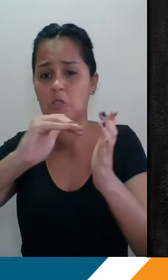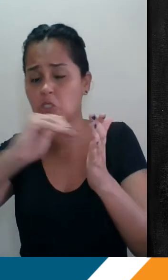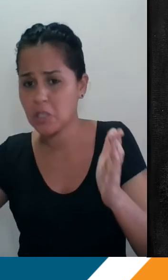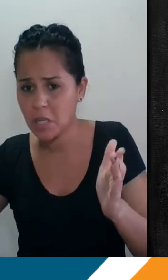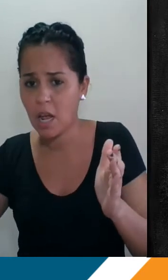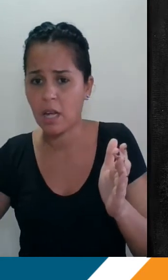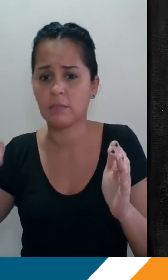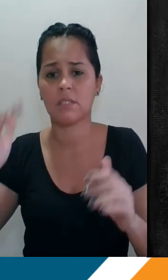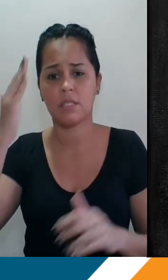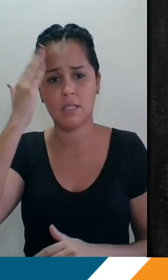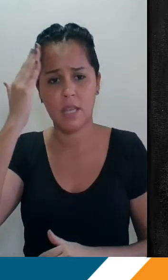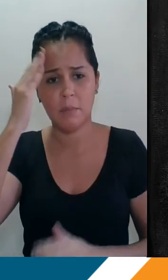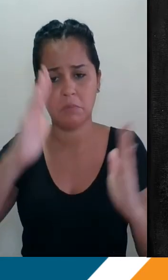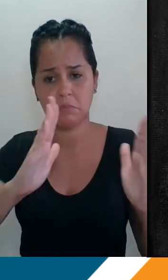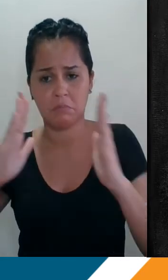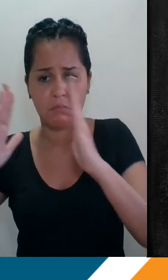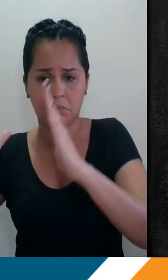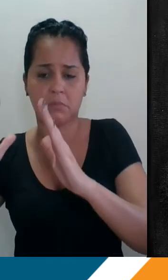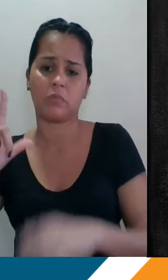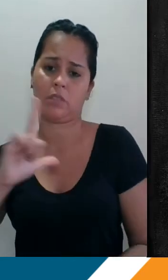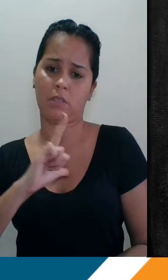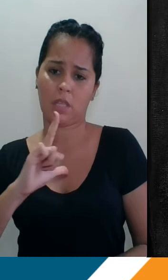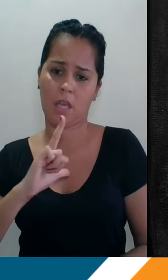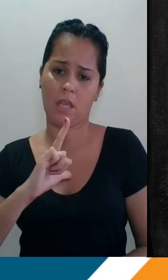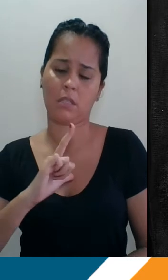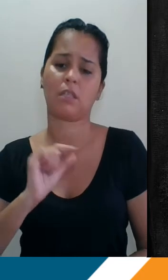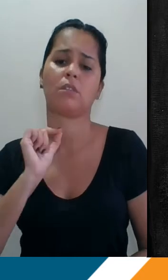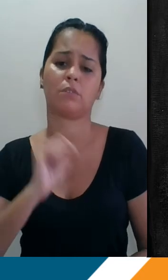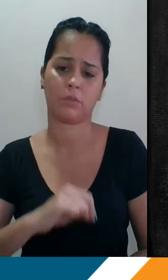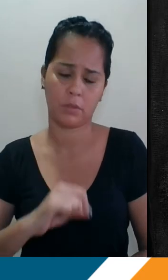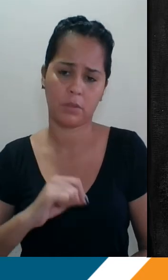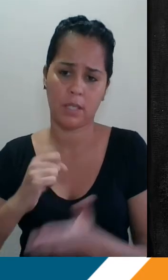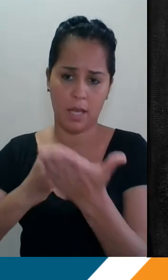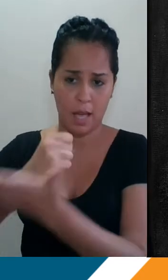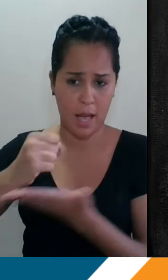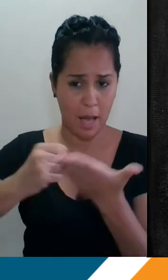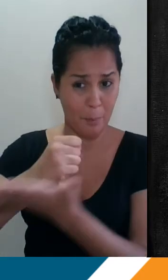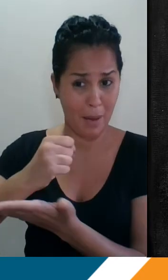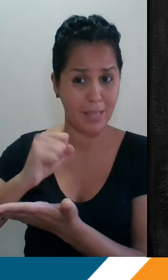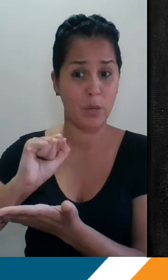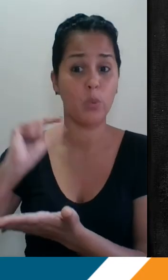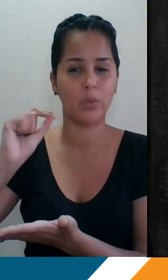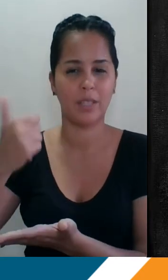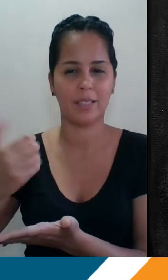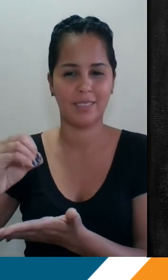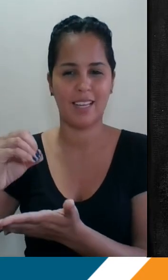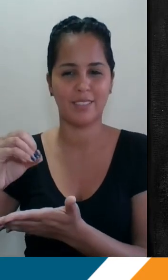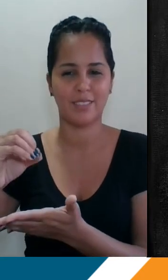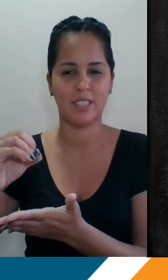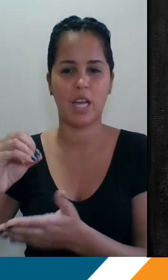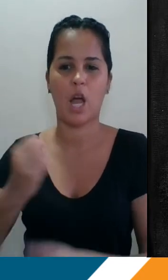outro lado da minha inequação eu esteja colocando a base, que no caso é o 10, elevado ao